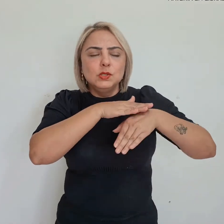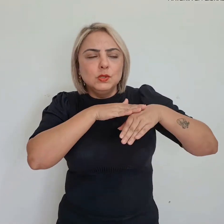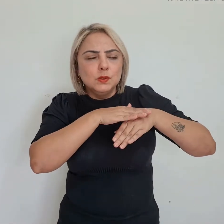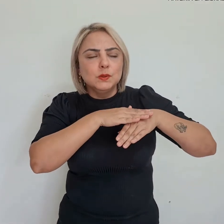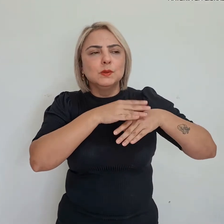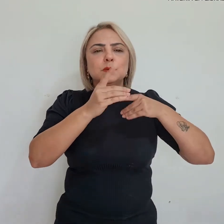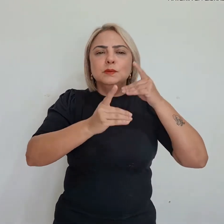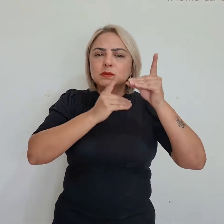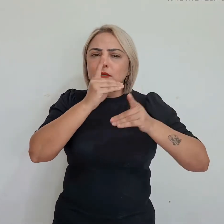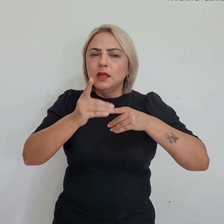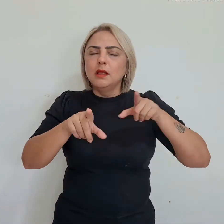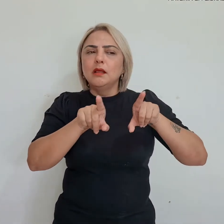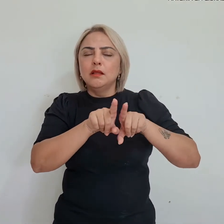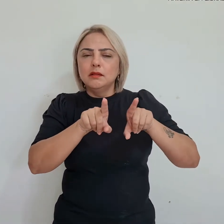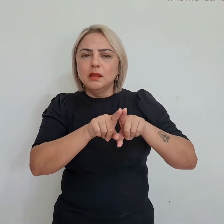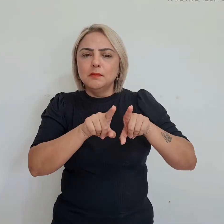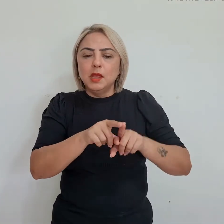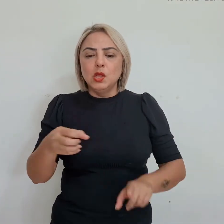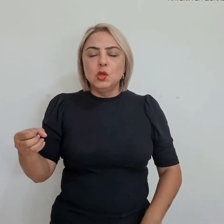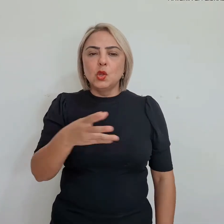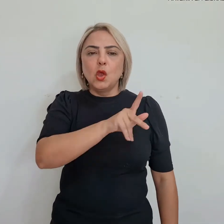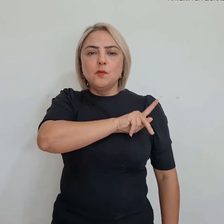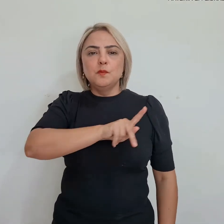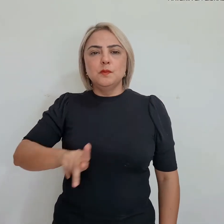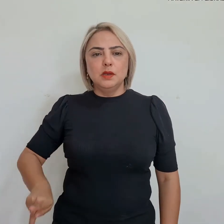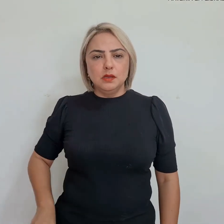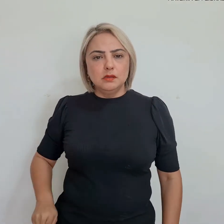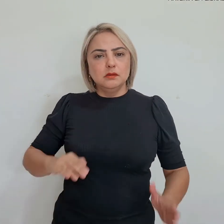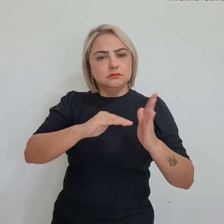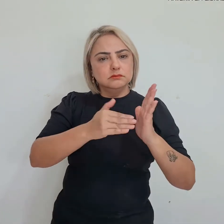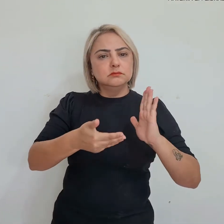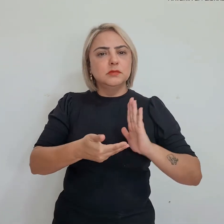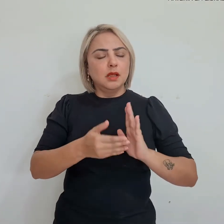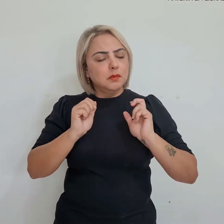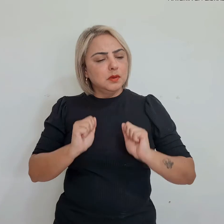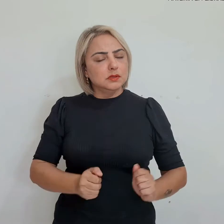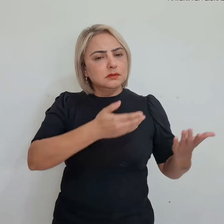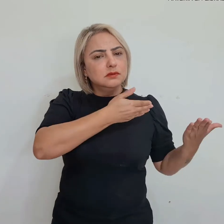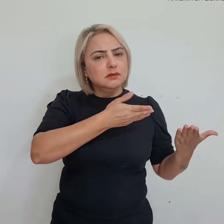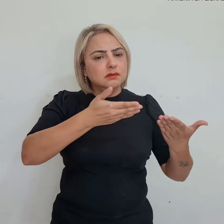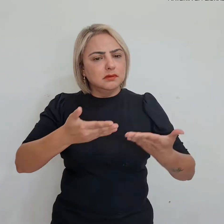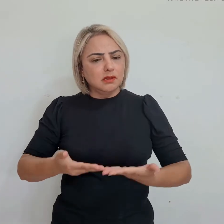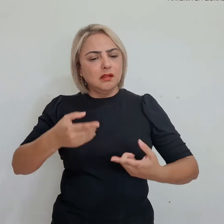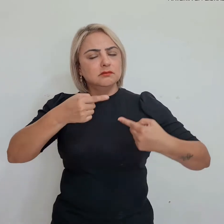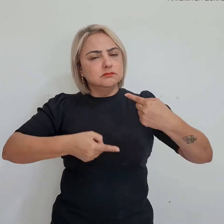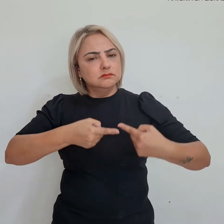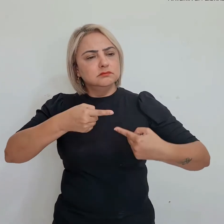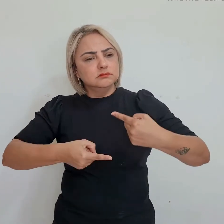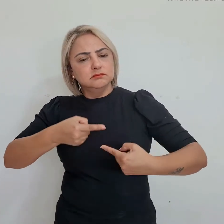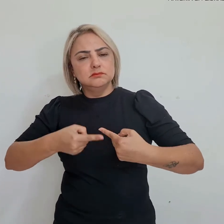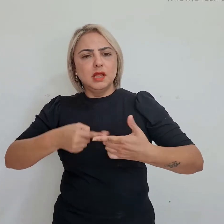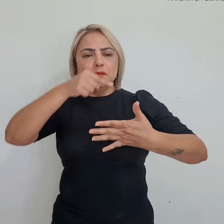diálogo também com os novos presidentes, para que possamos trazer ao debate